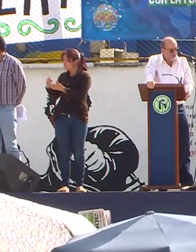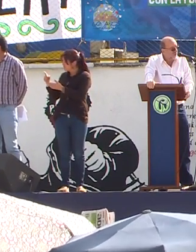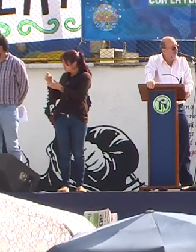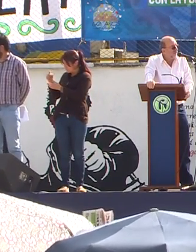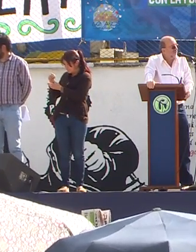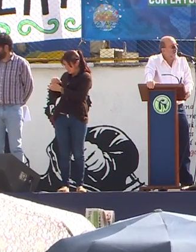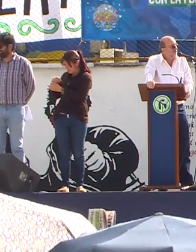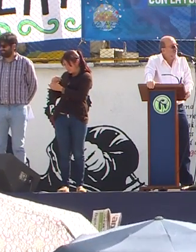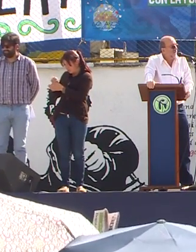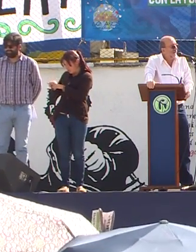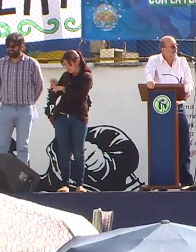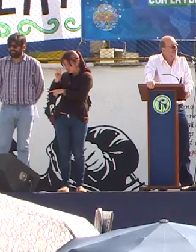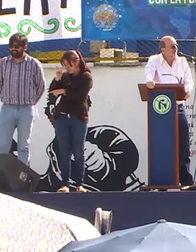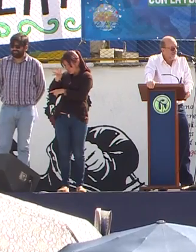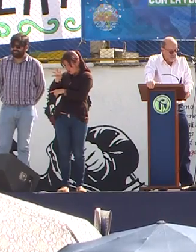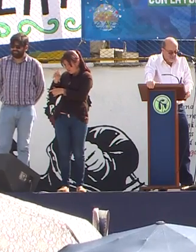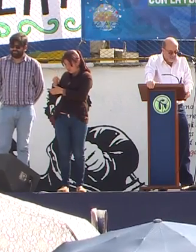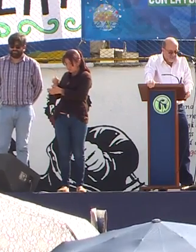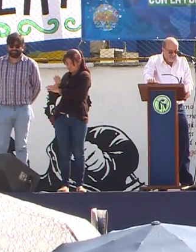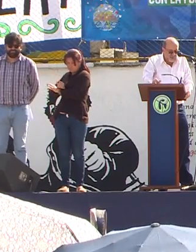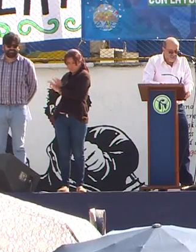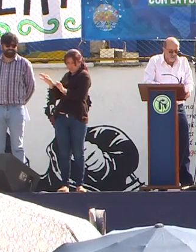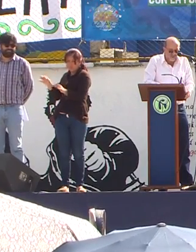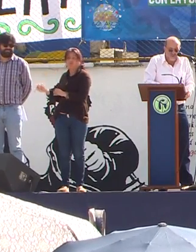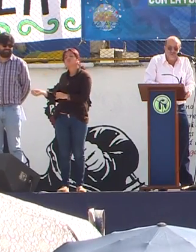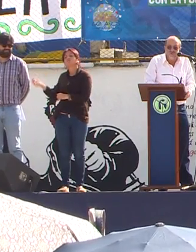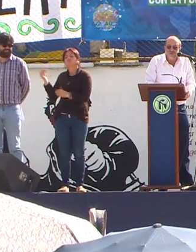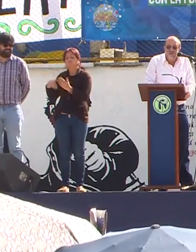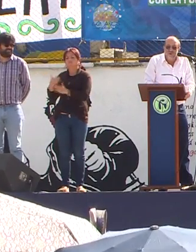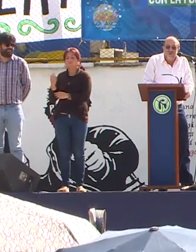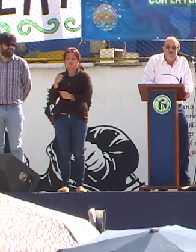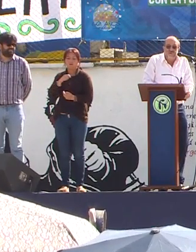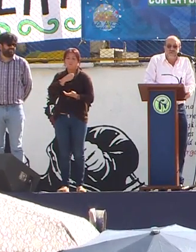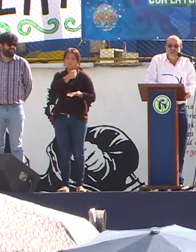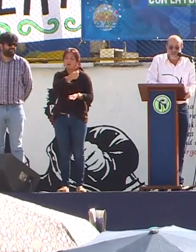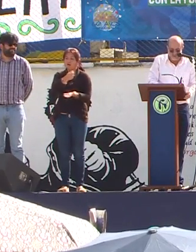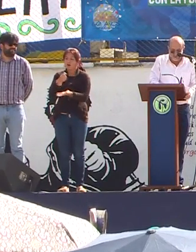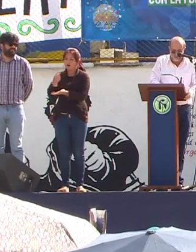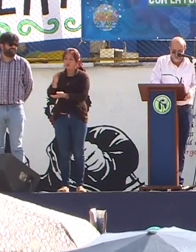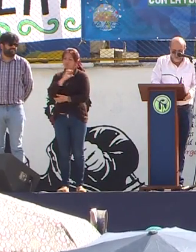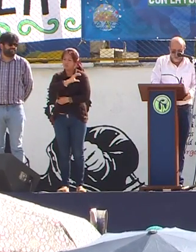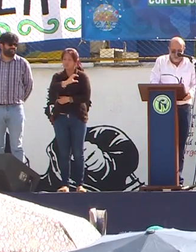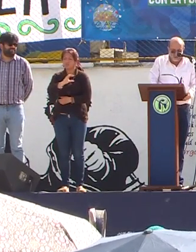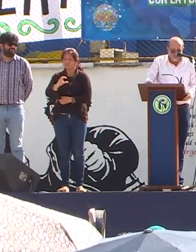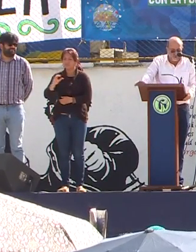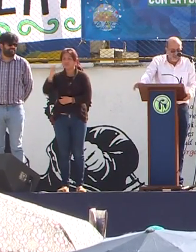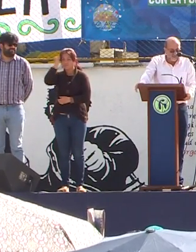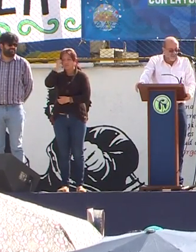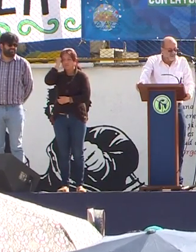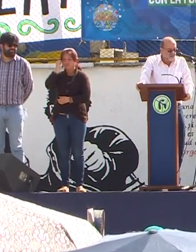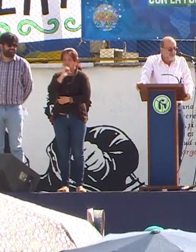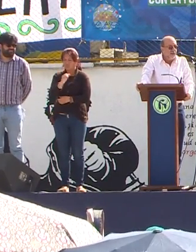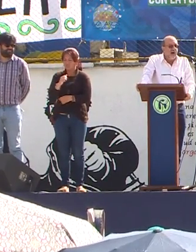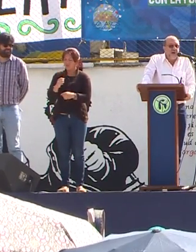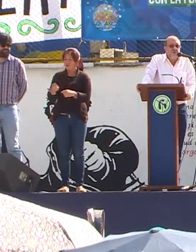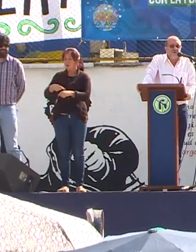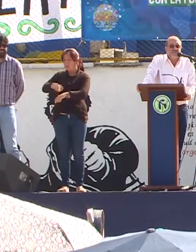nuestros profesores ocasionales y catedráticos. Ustedes,